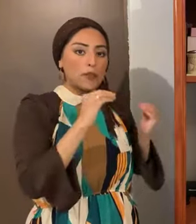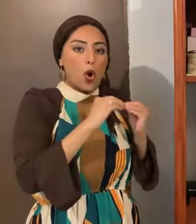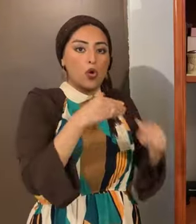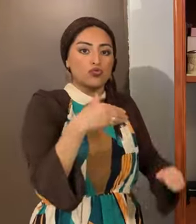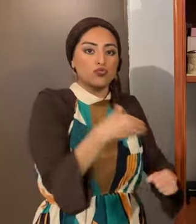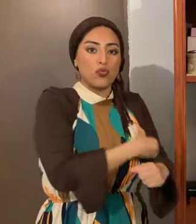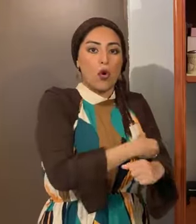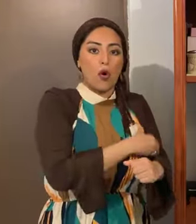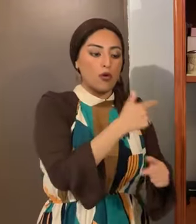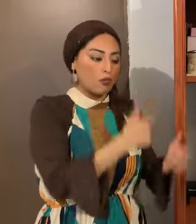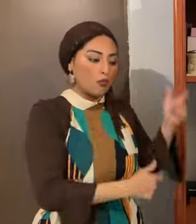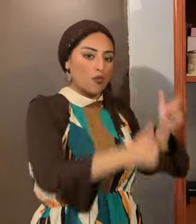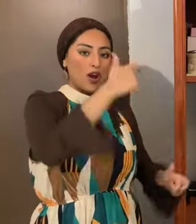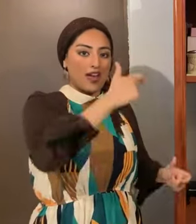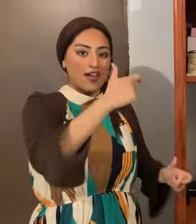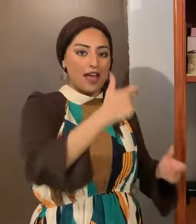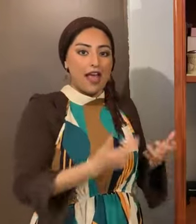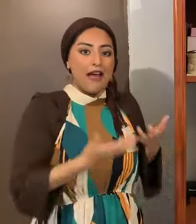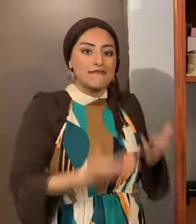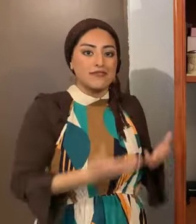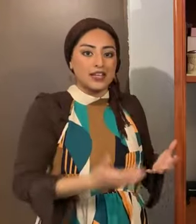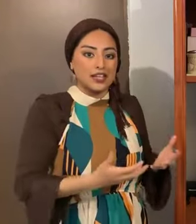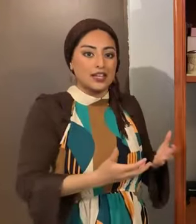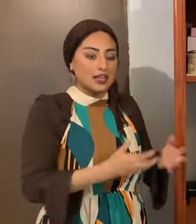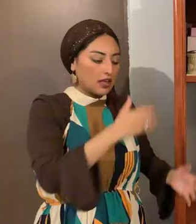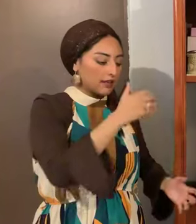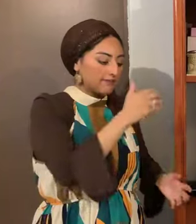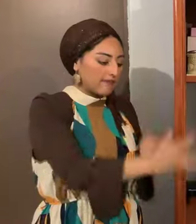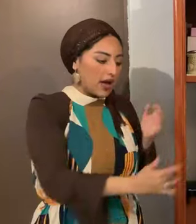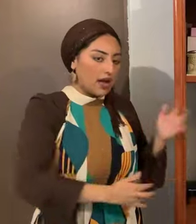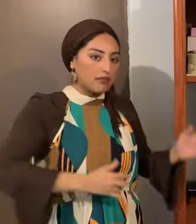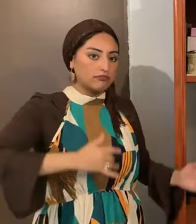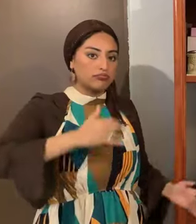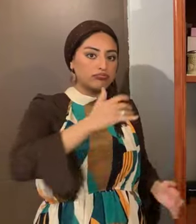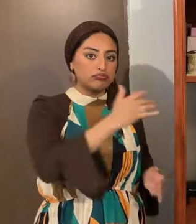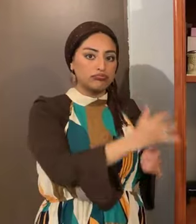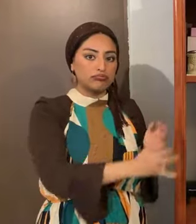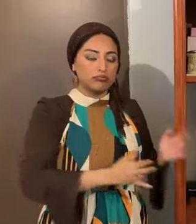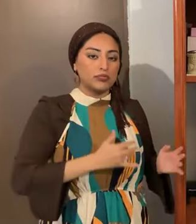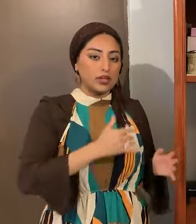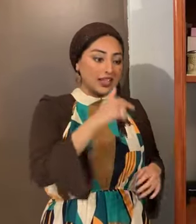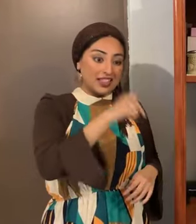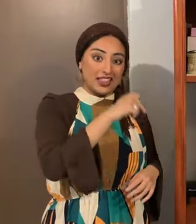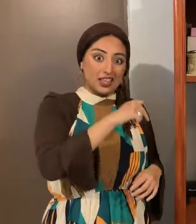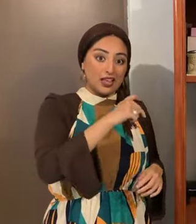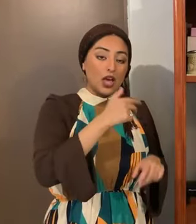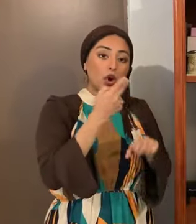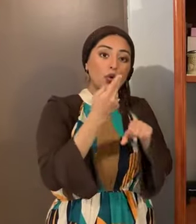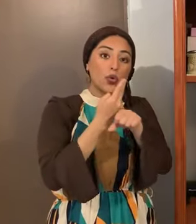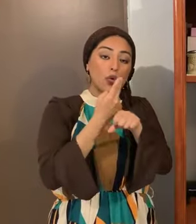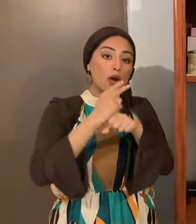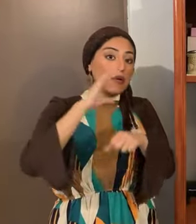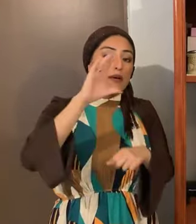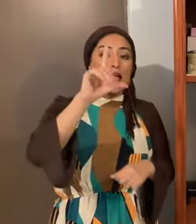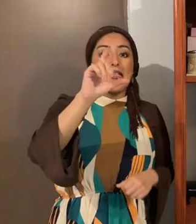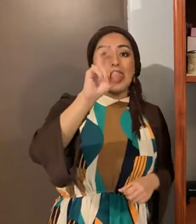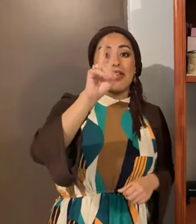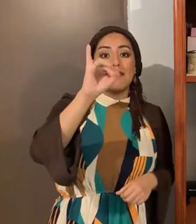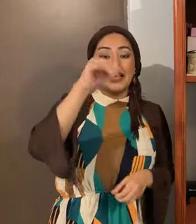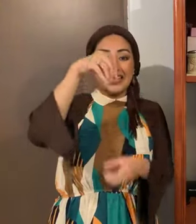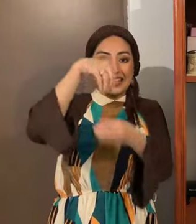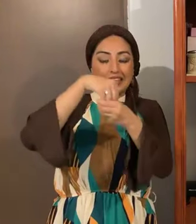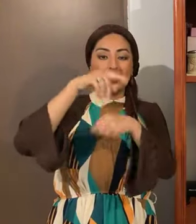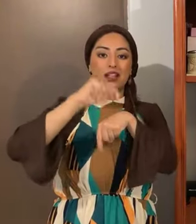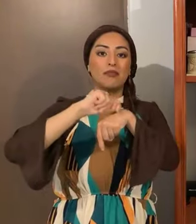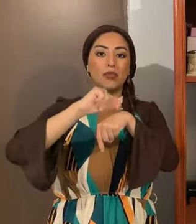Por lo mismo de que es más grande y profundo que la lira. Y es era utilizado frecuentemente por los levitas en el templo, en